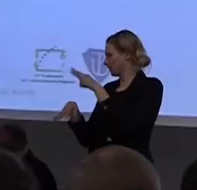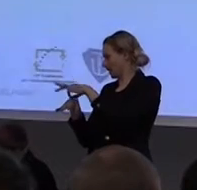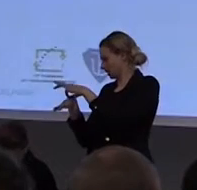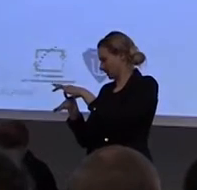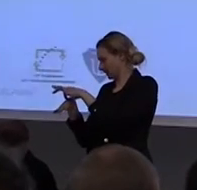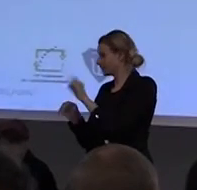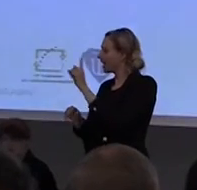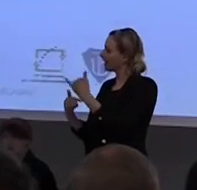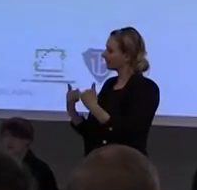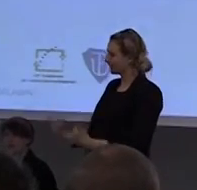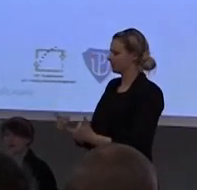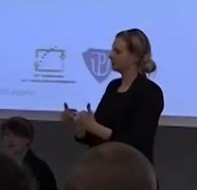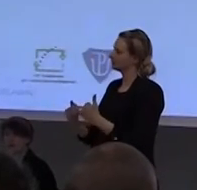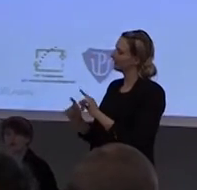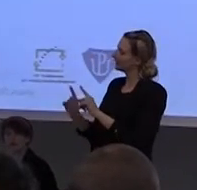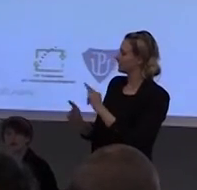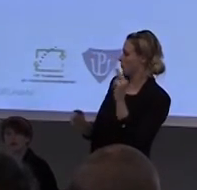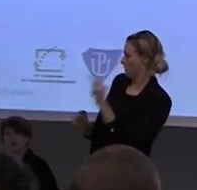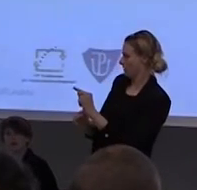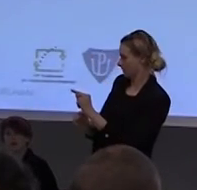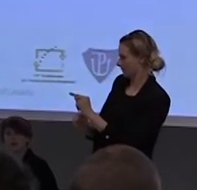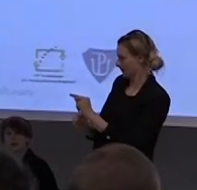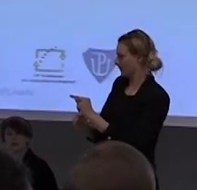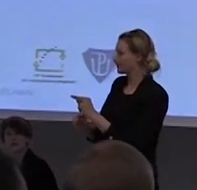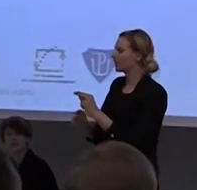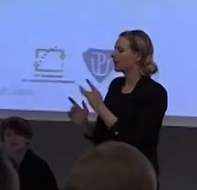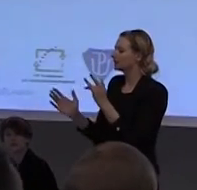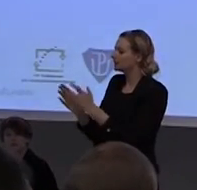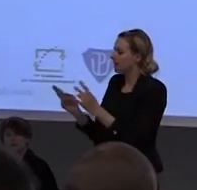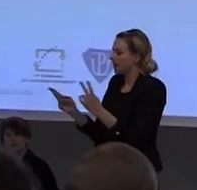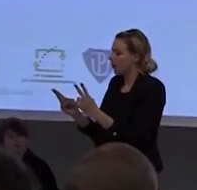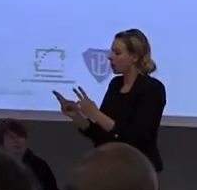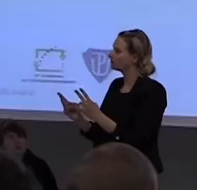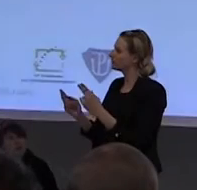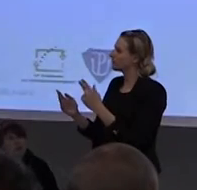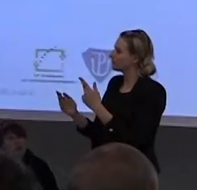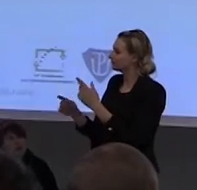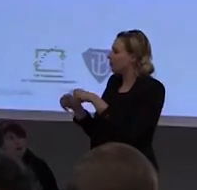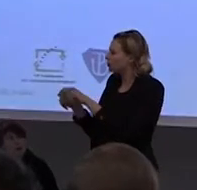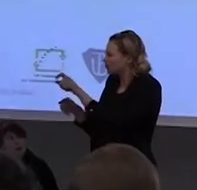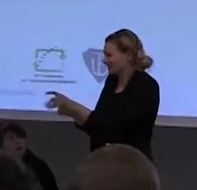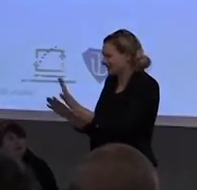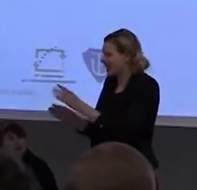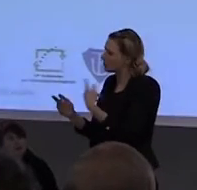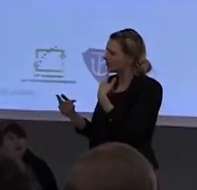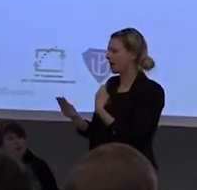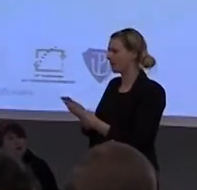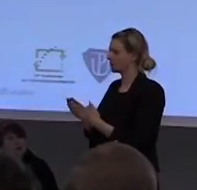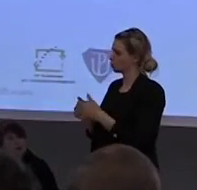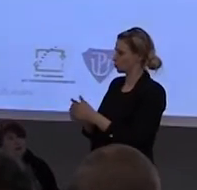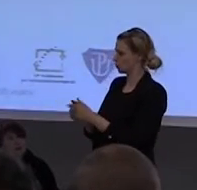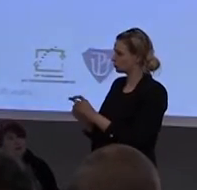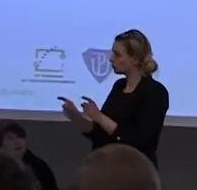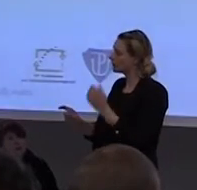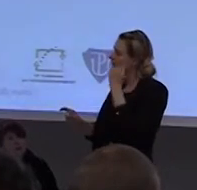Alternativním způsobem je postižení chápat, je vnímat postižení jako zkušenost. So in this way of thinking,